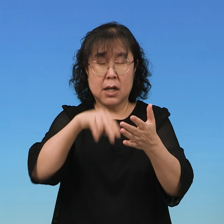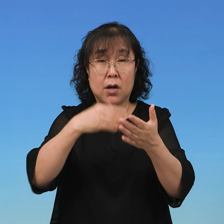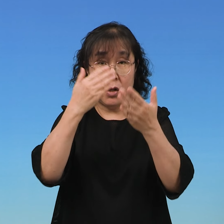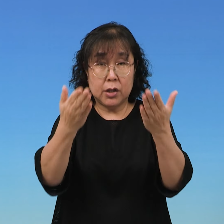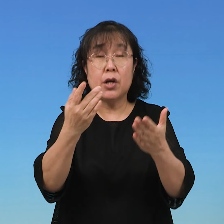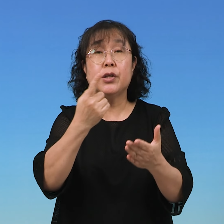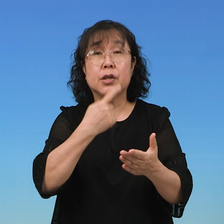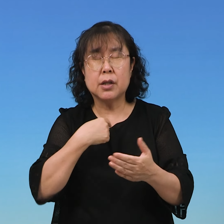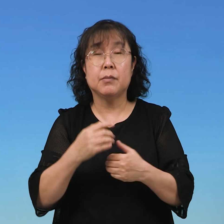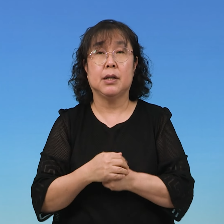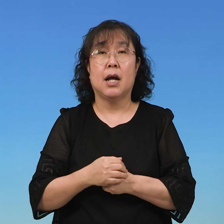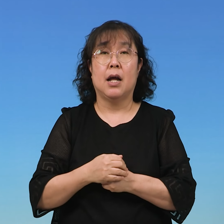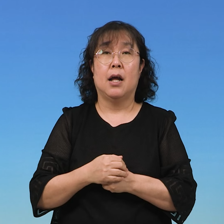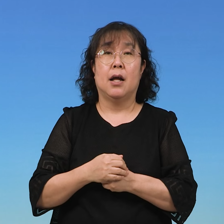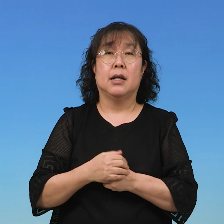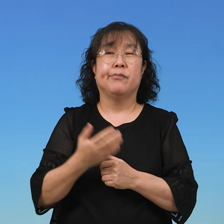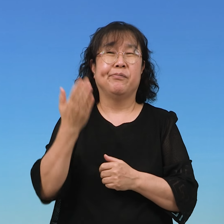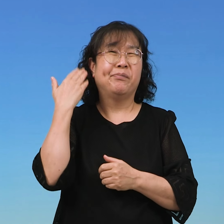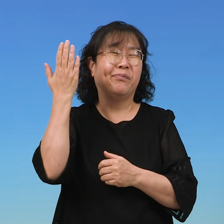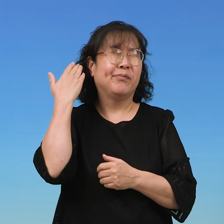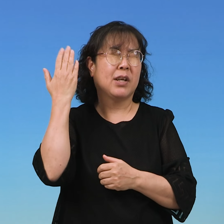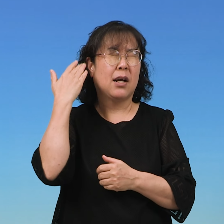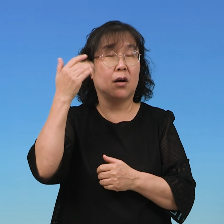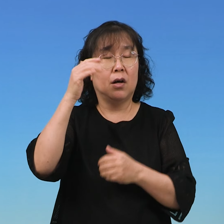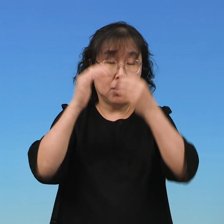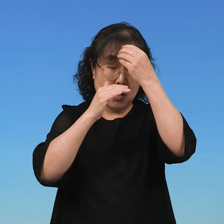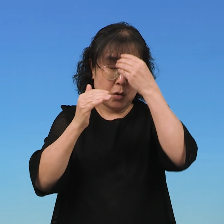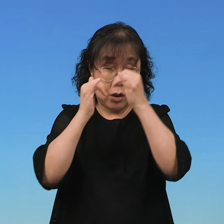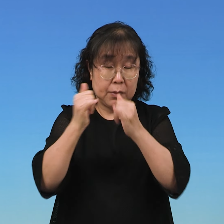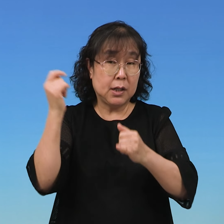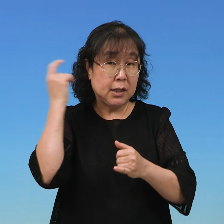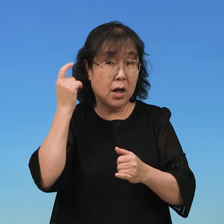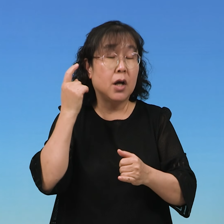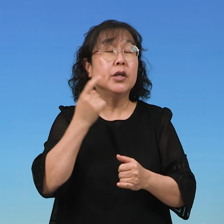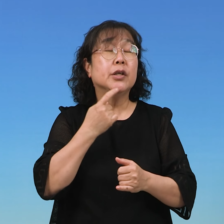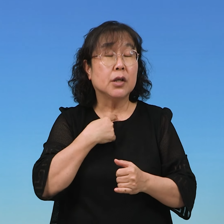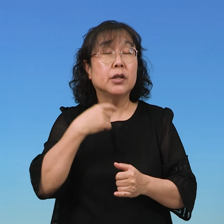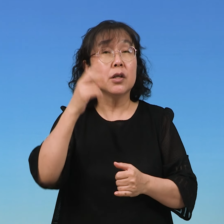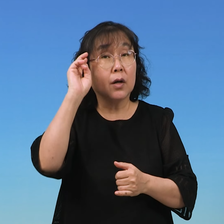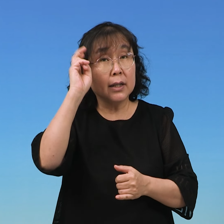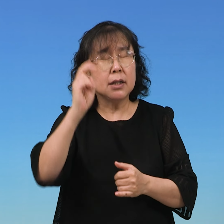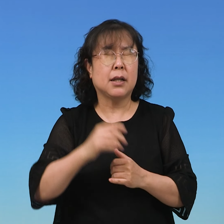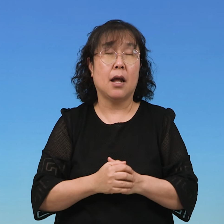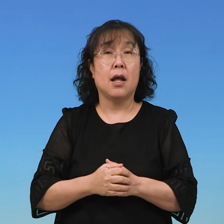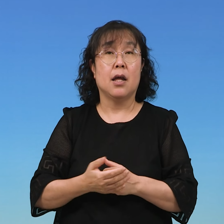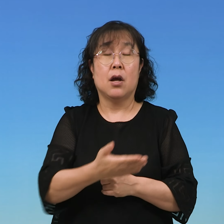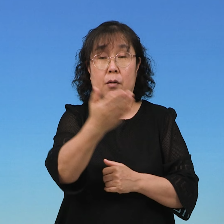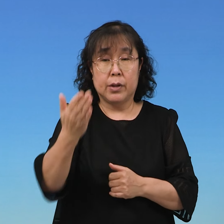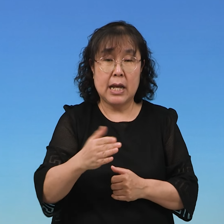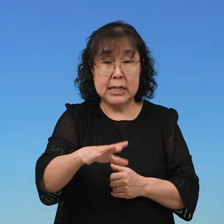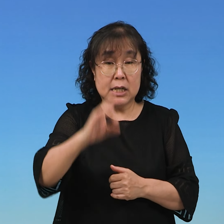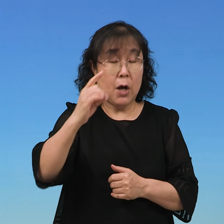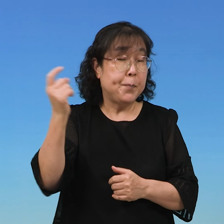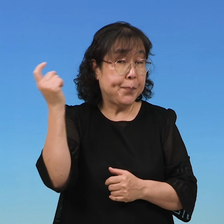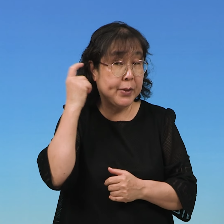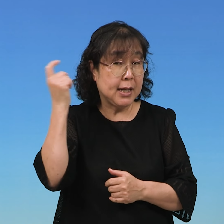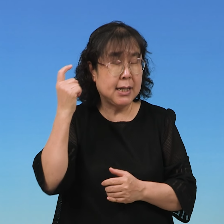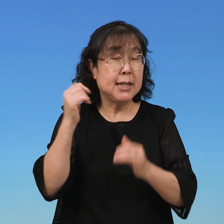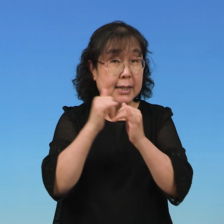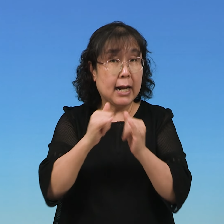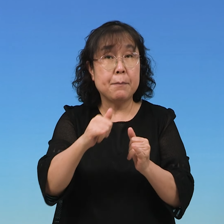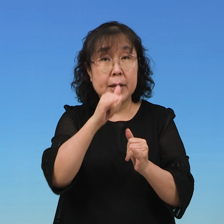초창기 분들은 이거 벌써 다 들었던 편지인데, 그런데 이후에 이 중에 한 분이라도 이